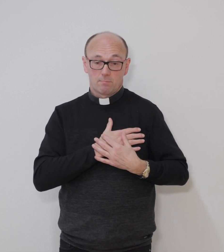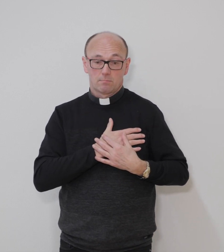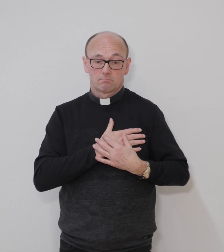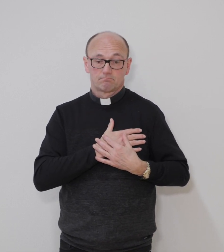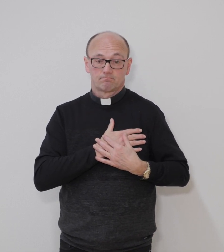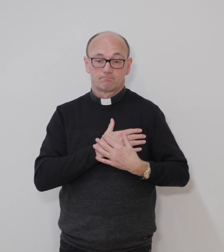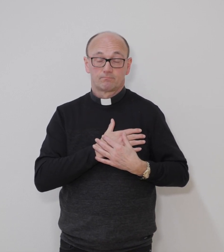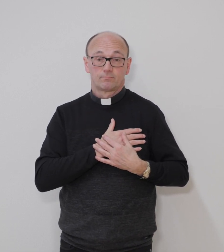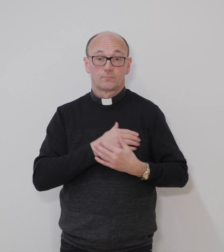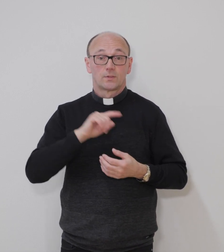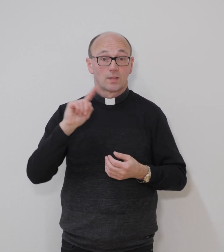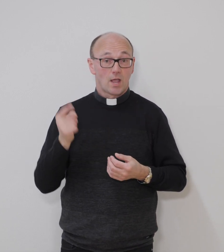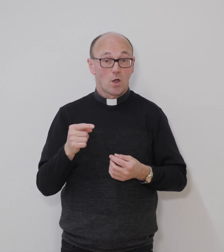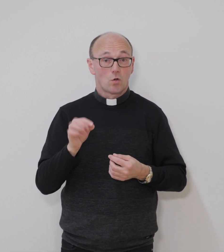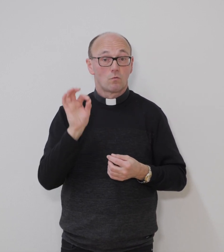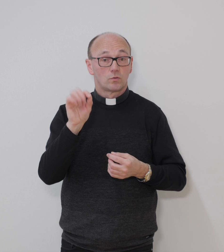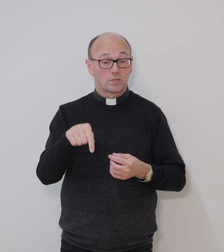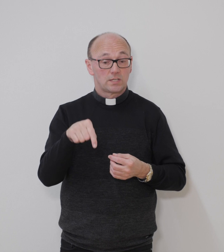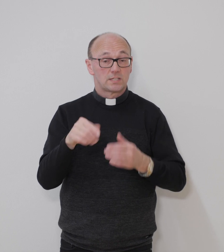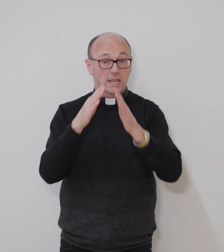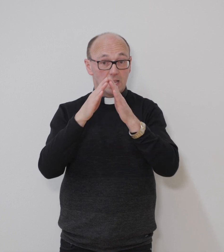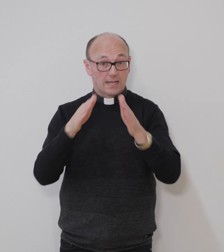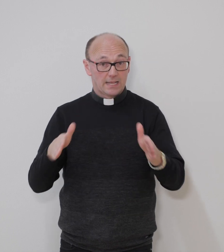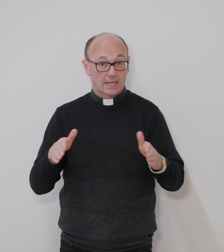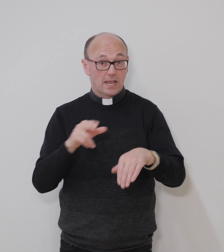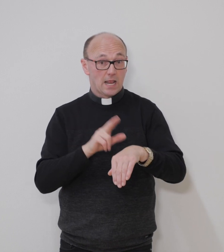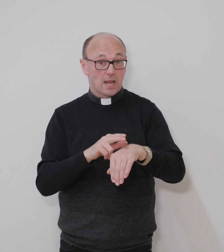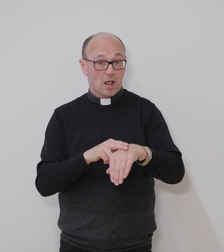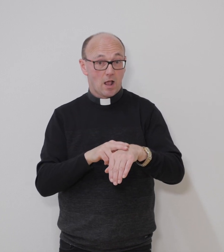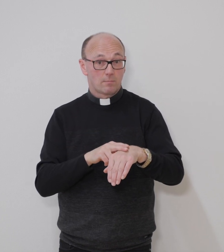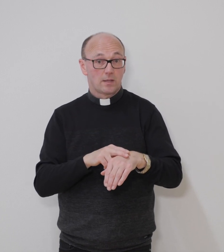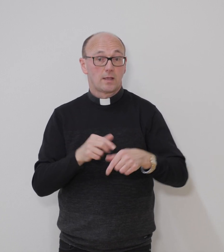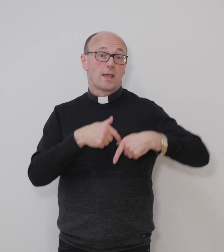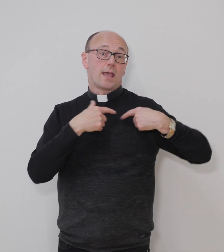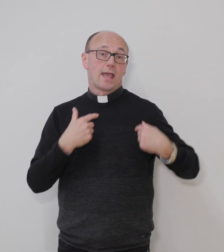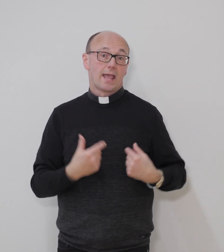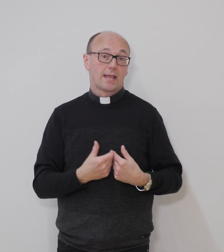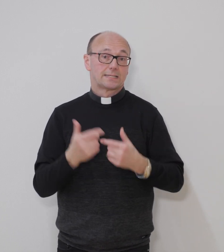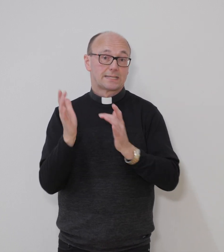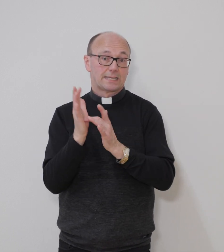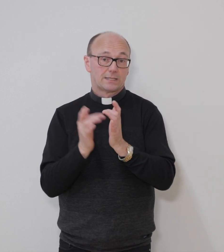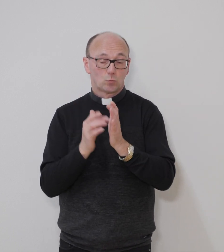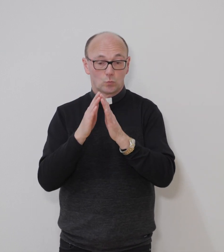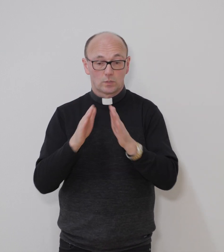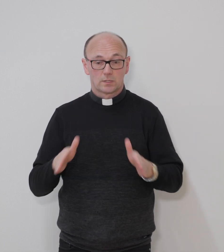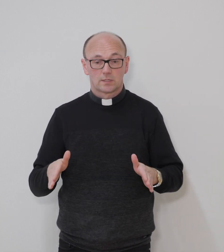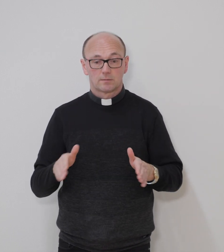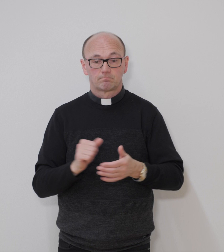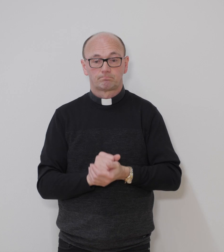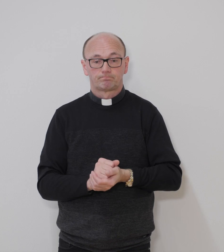nicht nur das Fest der Auferstehung Jesu von den Toten feiern können, sondern auch die Auferstehung aus Lockdown